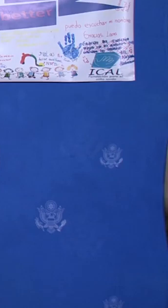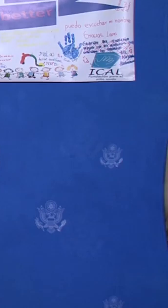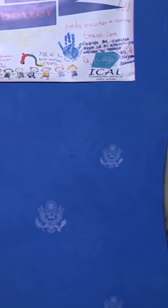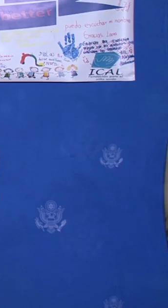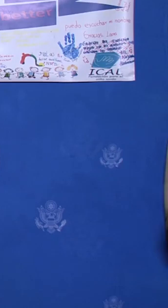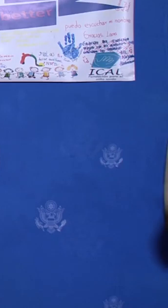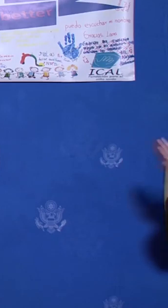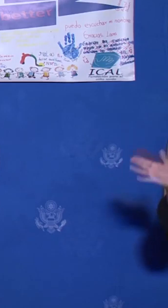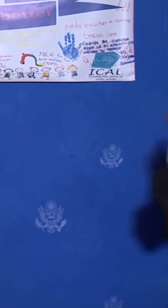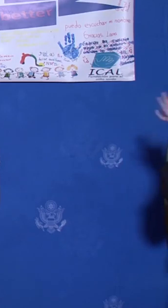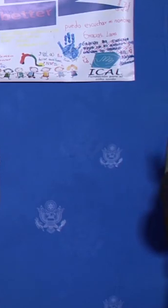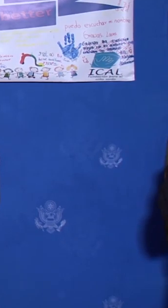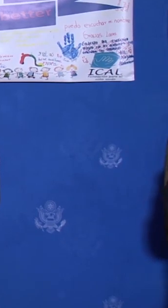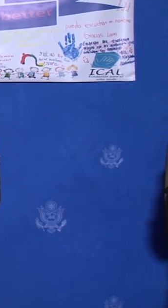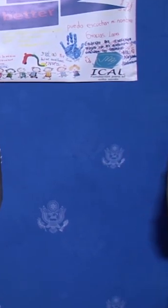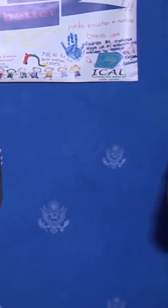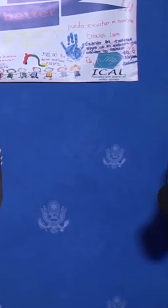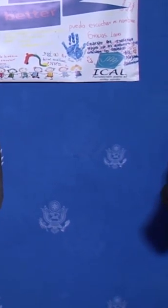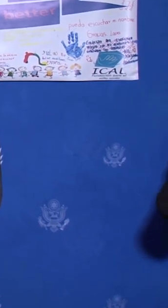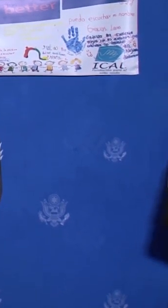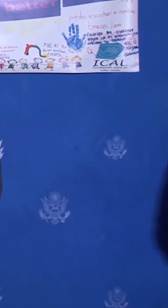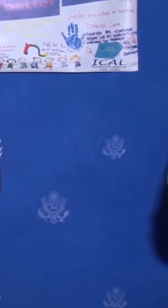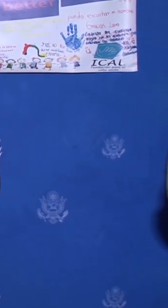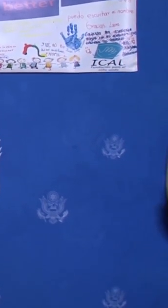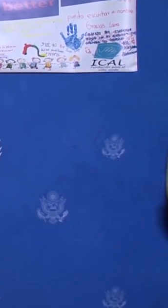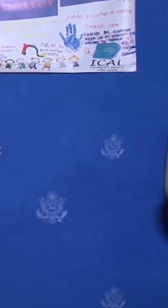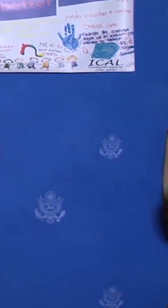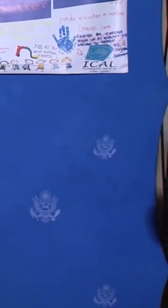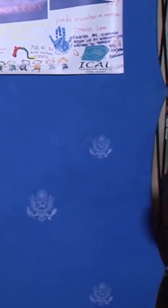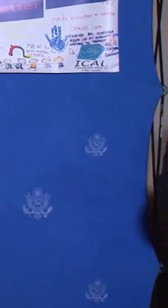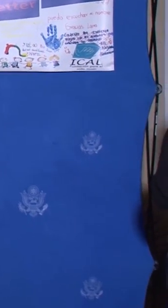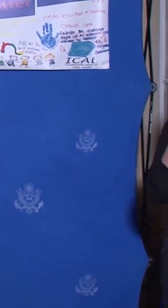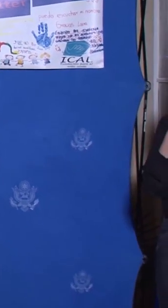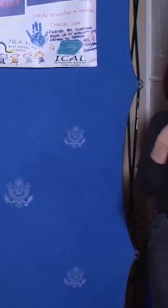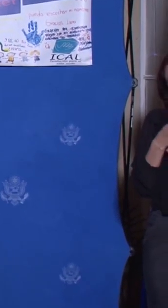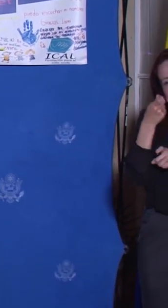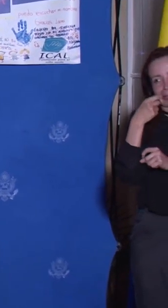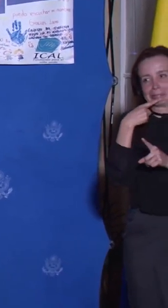cualquier cosa, para todos usted puede decir listo. Y la segunda palabra es un poquito más complicada,